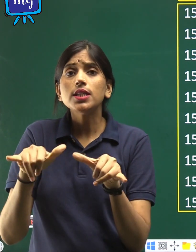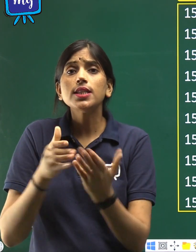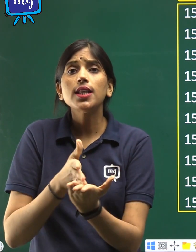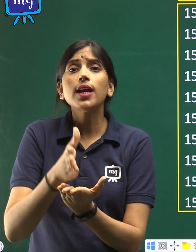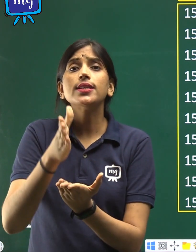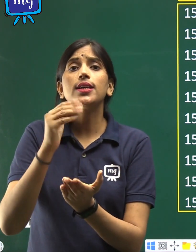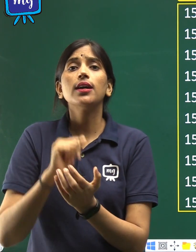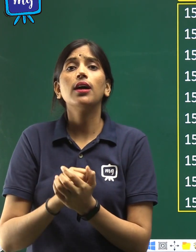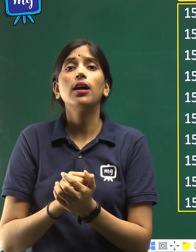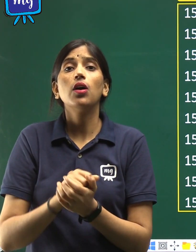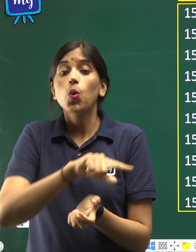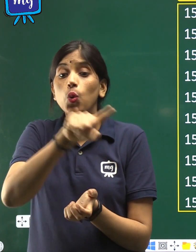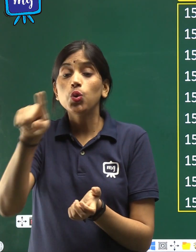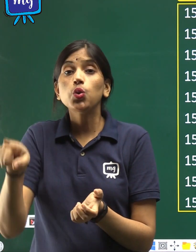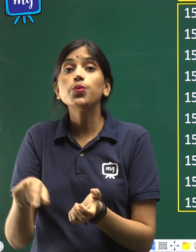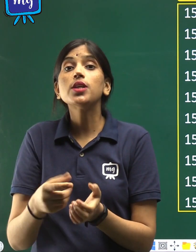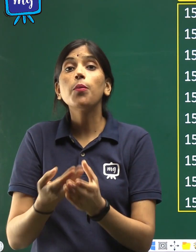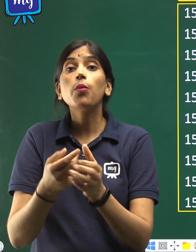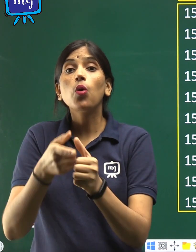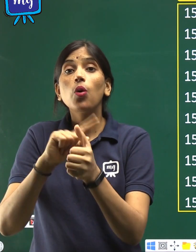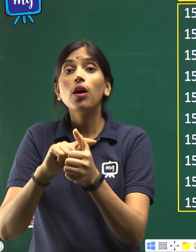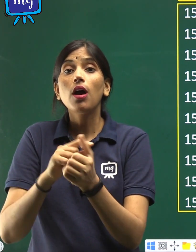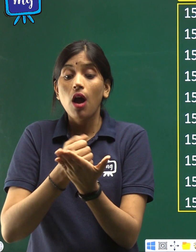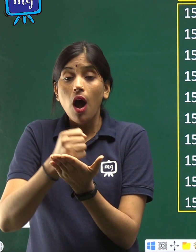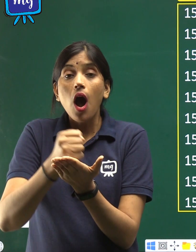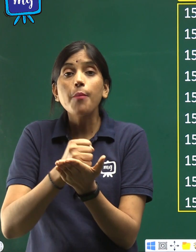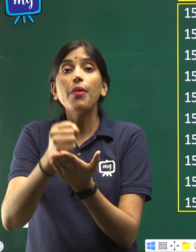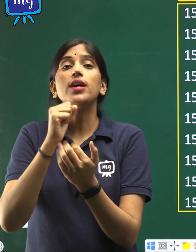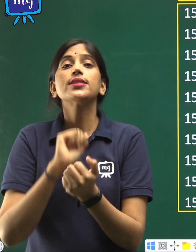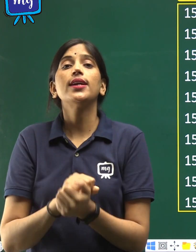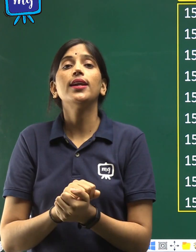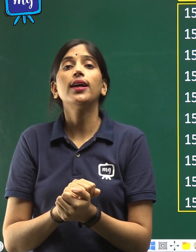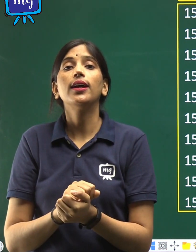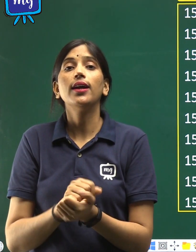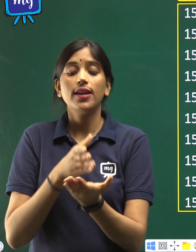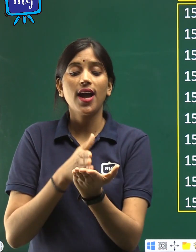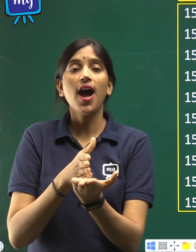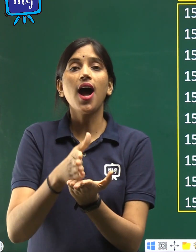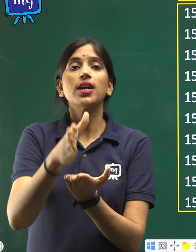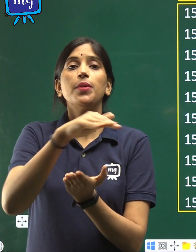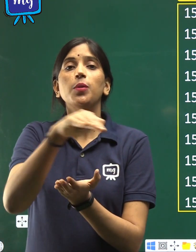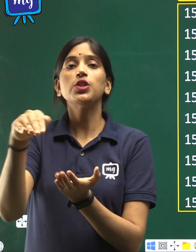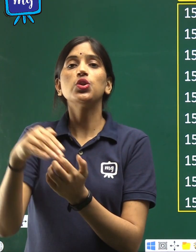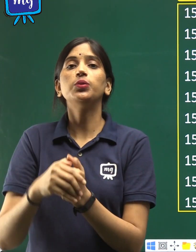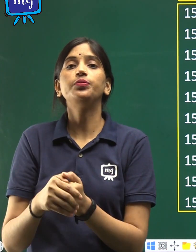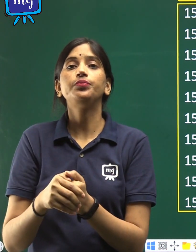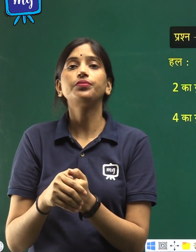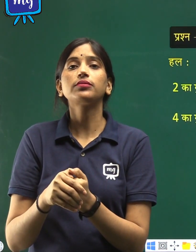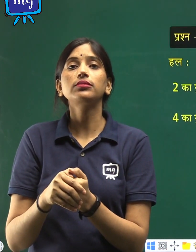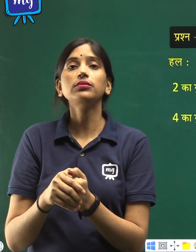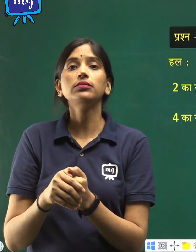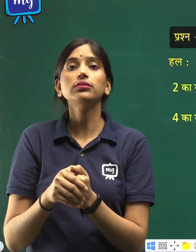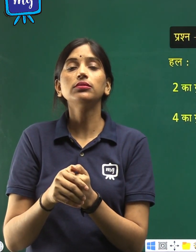आप सबको अभ्यास करना है। आगे बढ़े बच्चों।